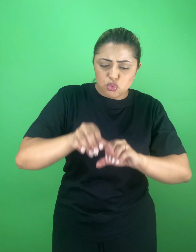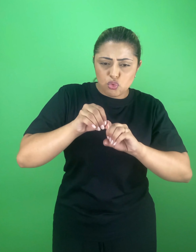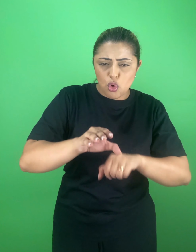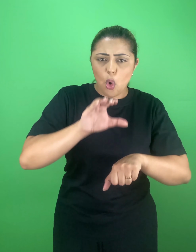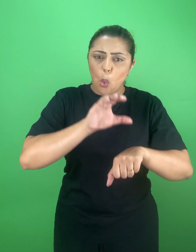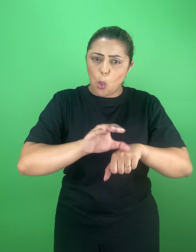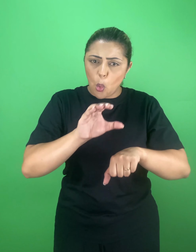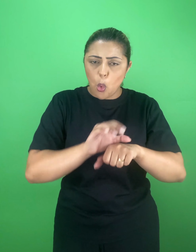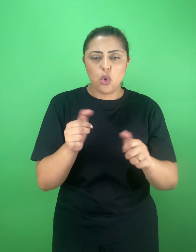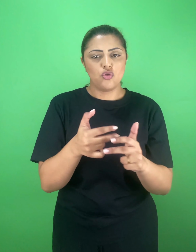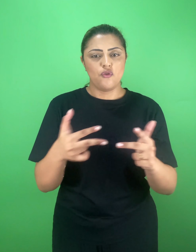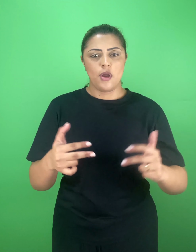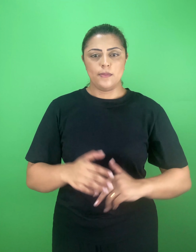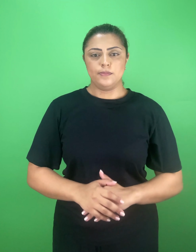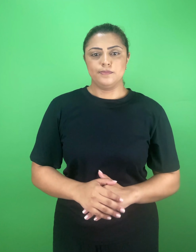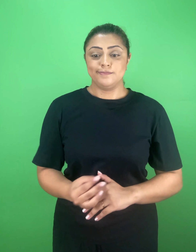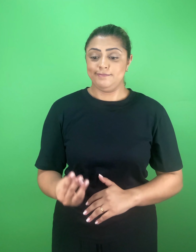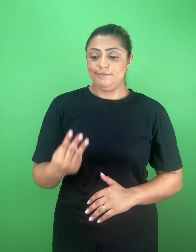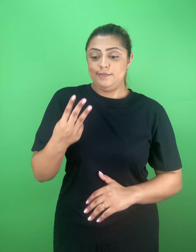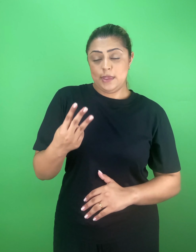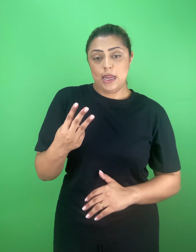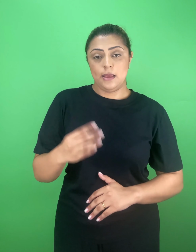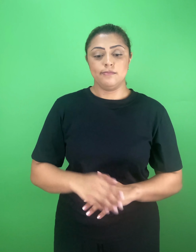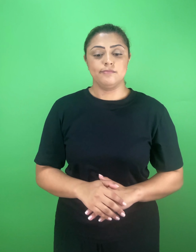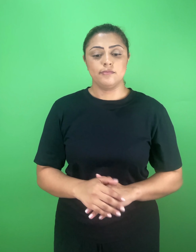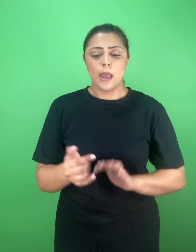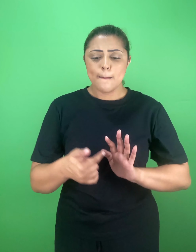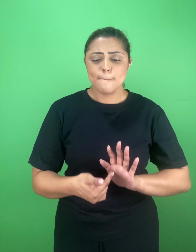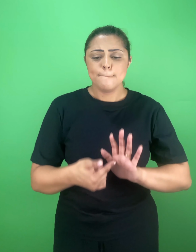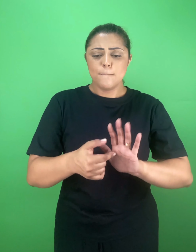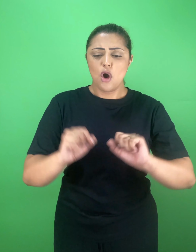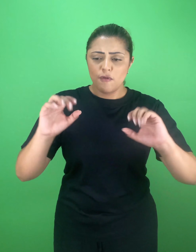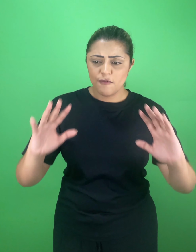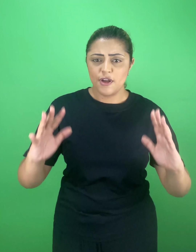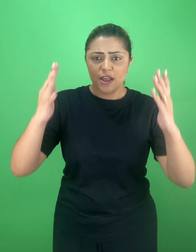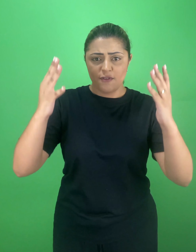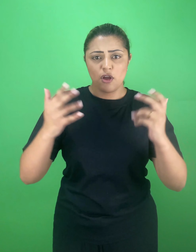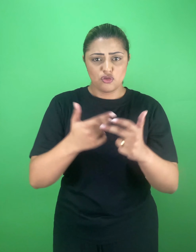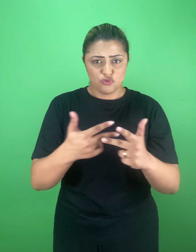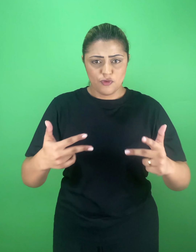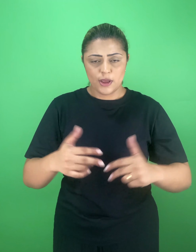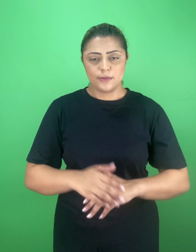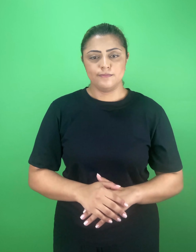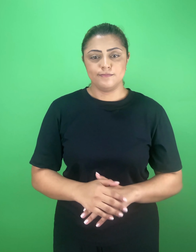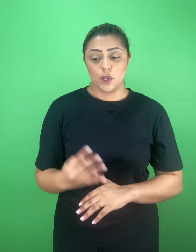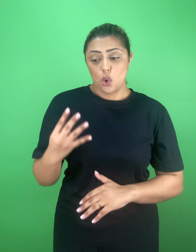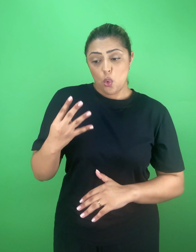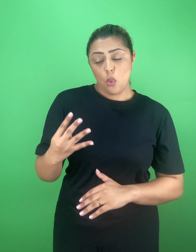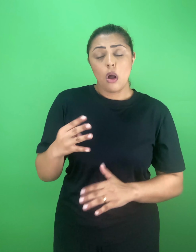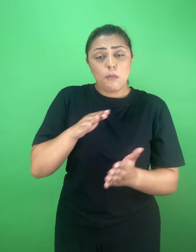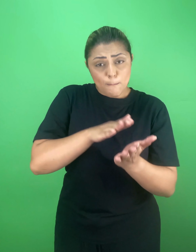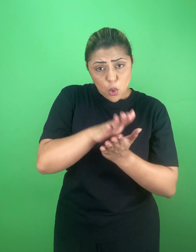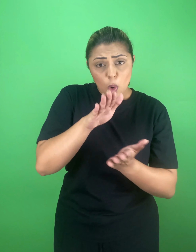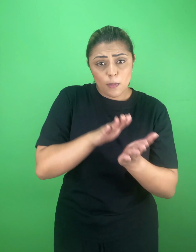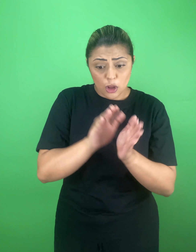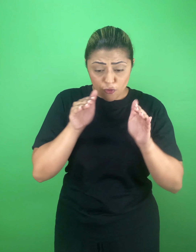3. Realização de mostras e festivais 4. Publicações na área do teatro Ou